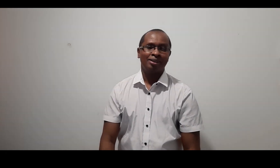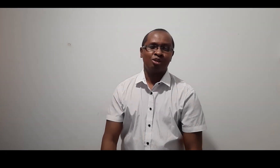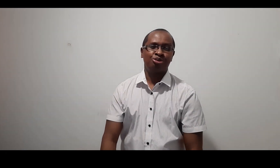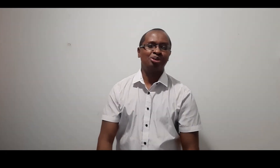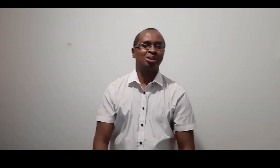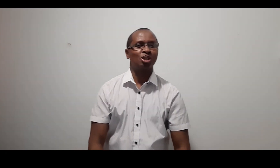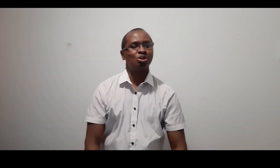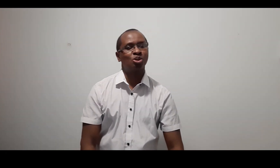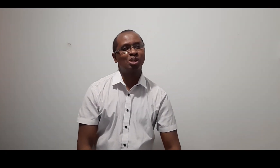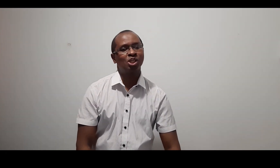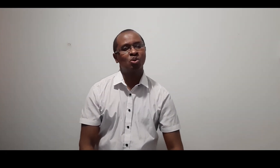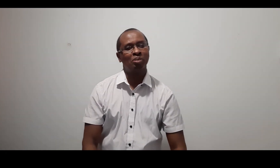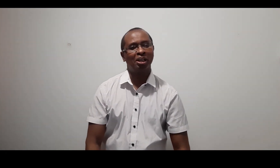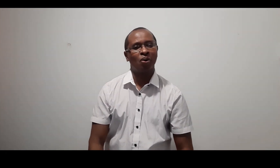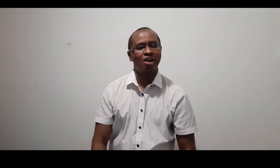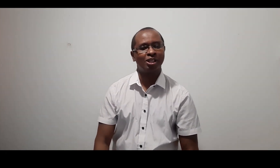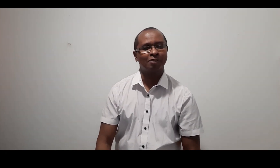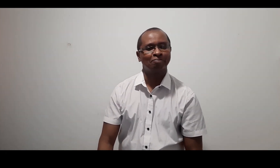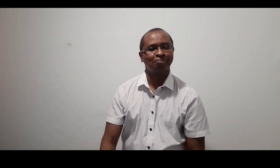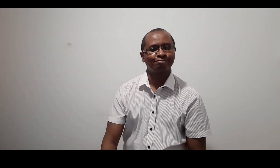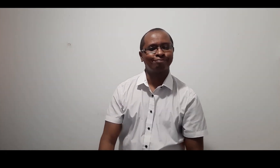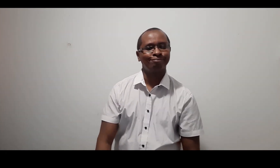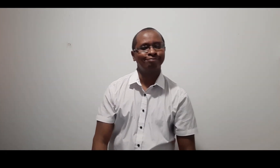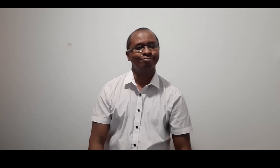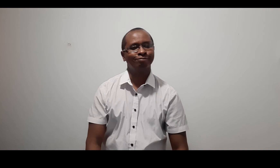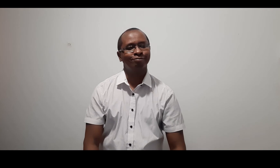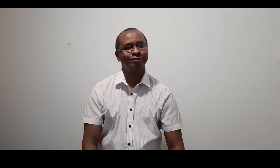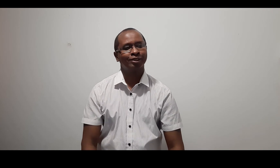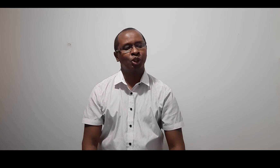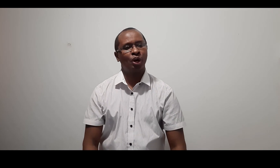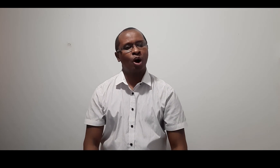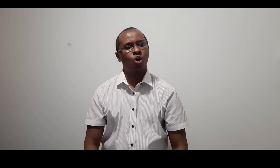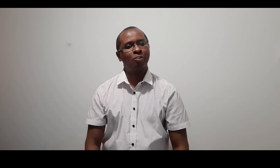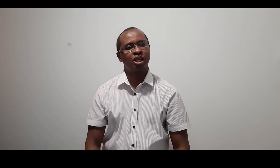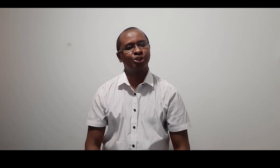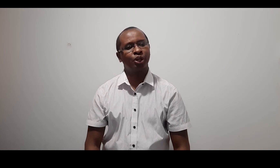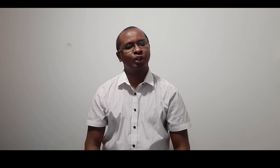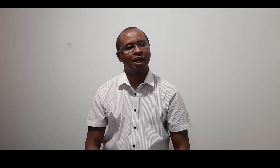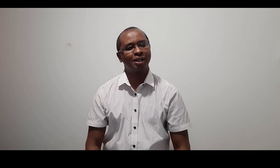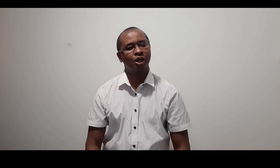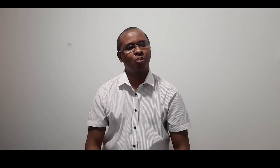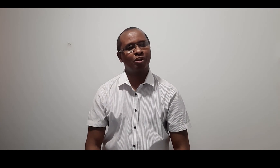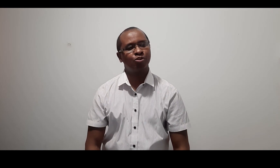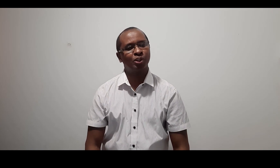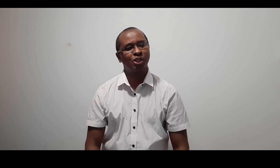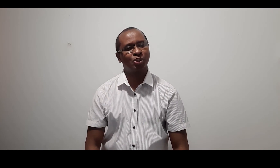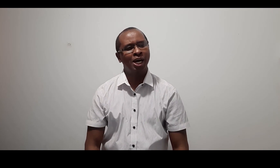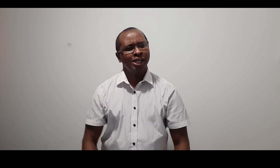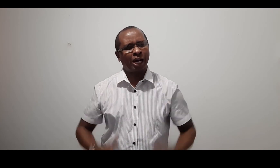Ny fony Jesosy io misy ny omeninao ry havana, io le aoko mpamindra fo ianareo tahaka anyrainareo mpamindra fo i Jesosy. Zany